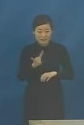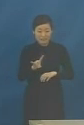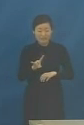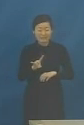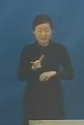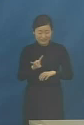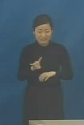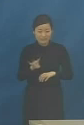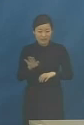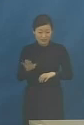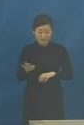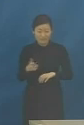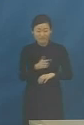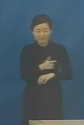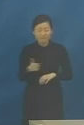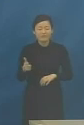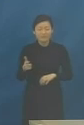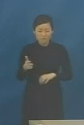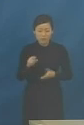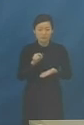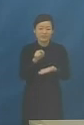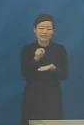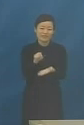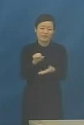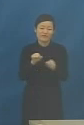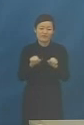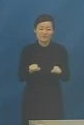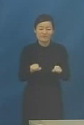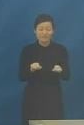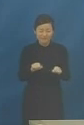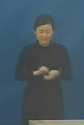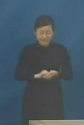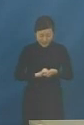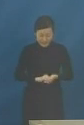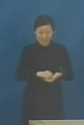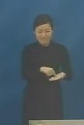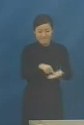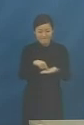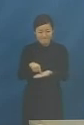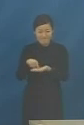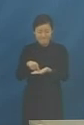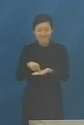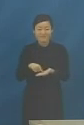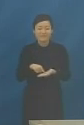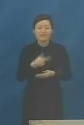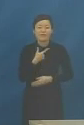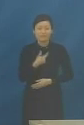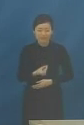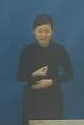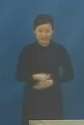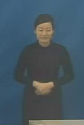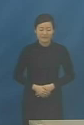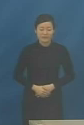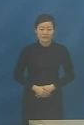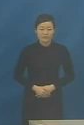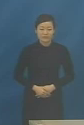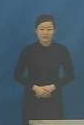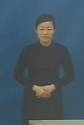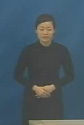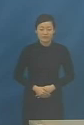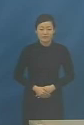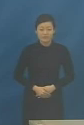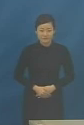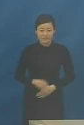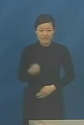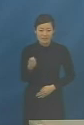品というものもプレゼントいたしますのでぜひご応募いただければなというふうに思いますまた併せまして名前の方